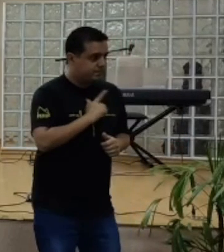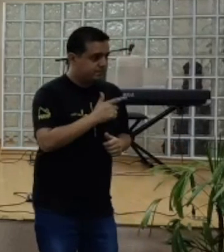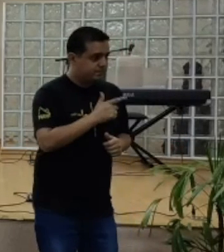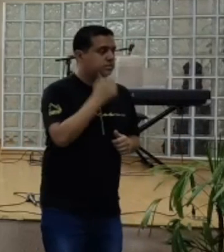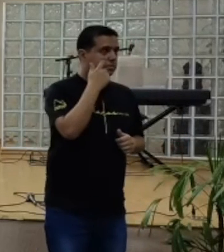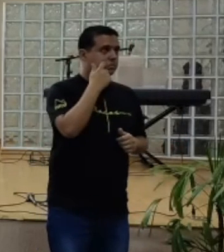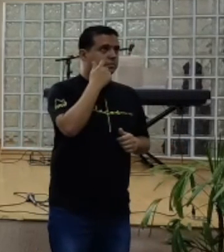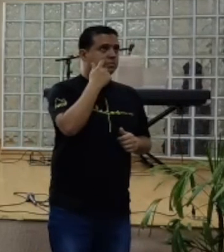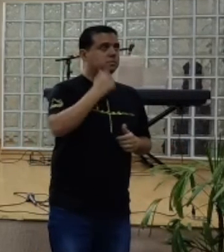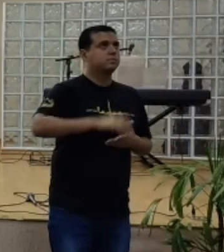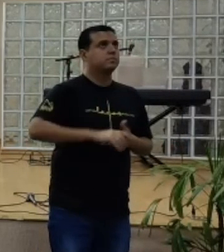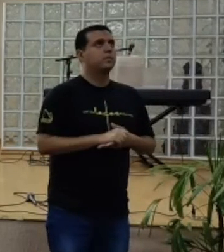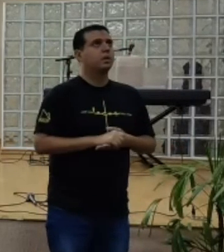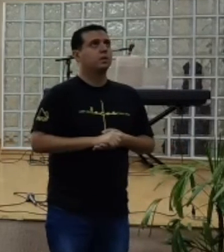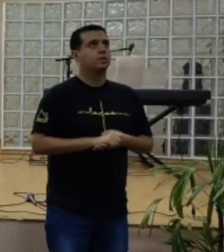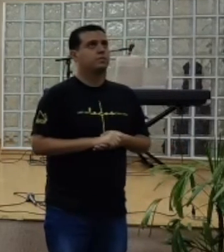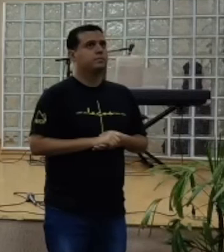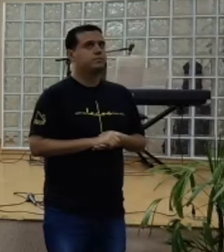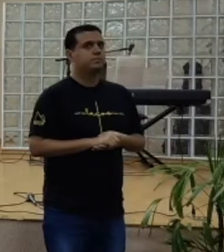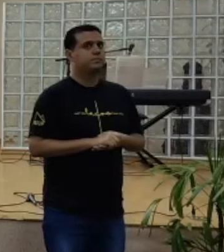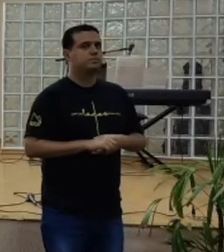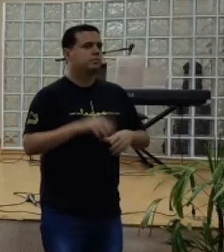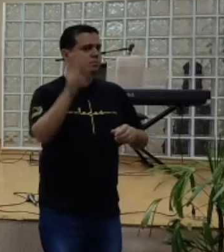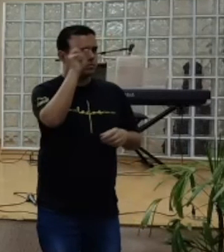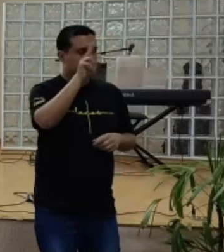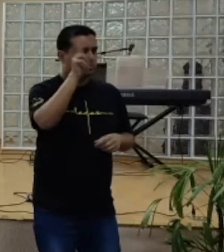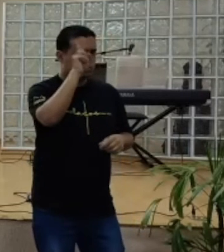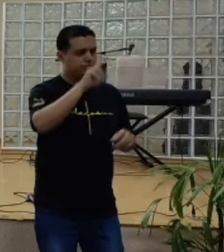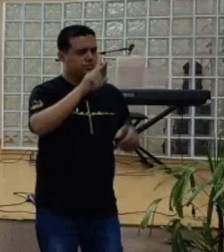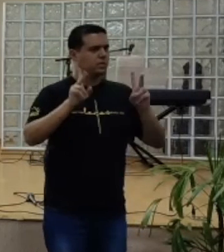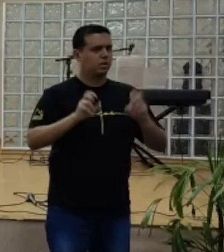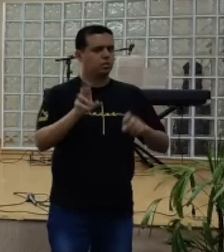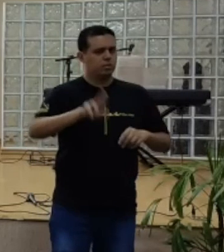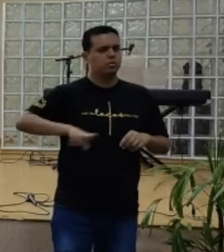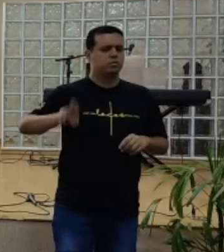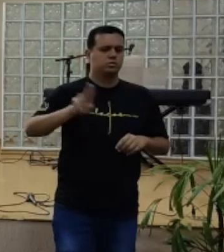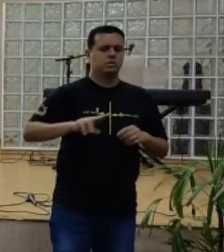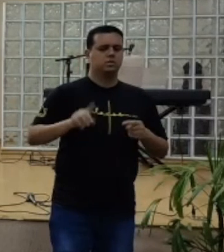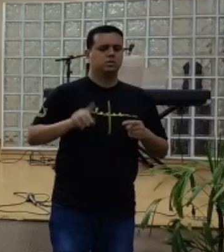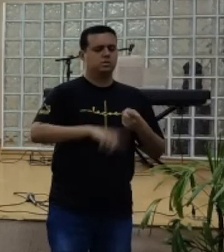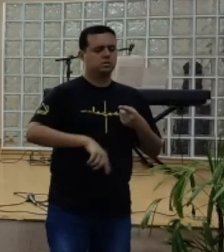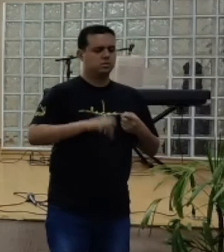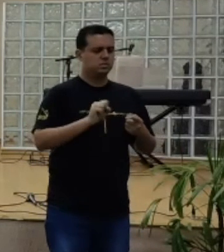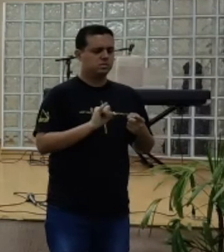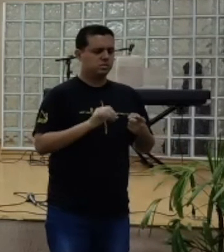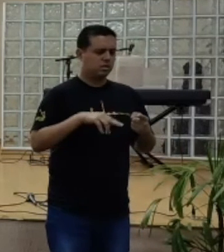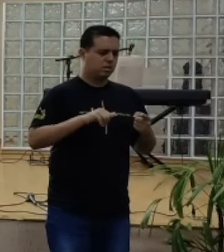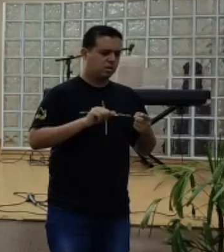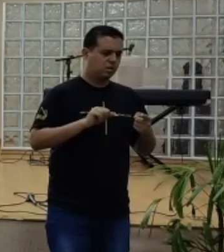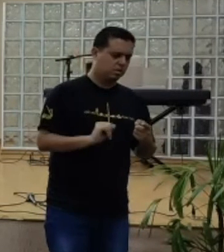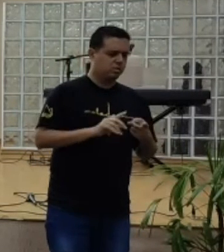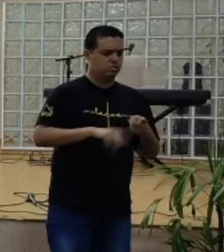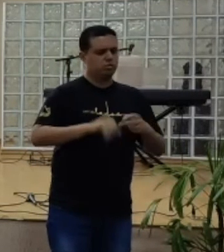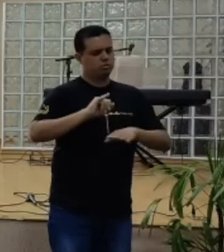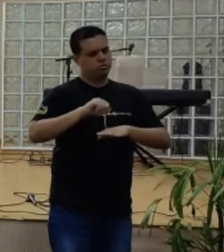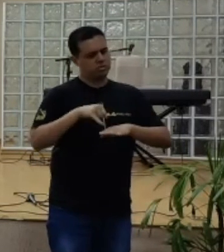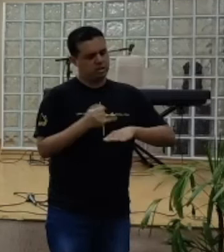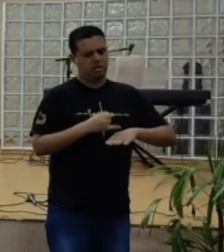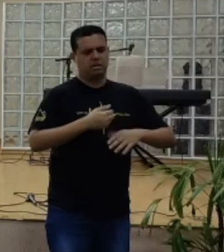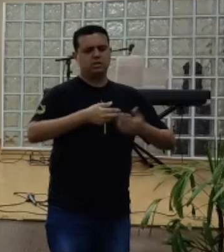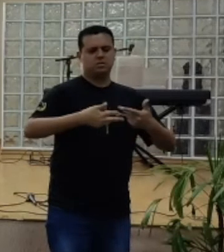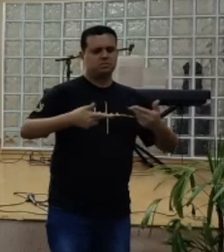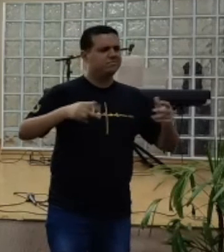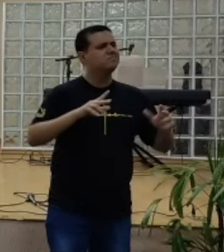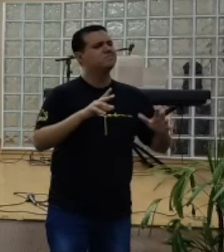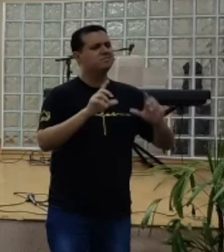Isaac, Ismael, Jerusalém, Sinai, ele junta tudo e vai fazer uma aplicação